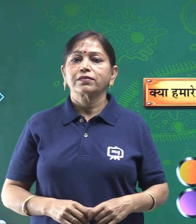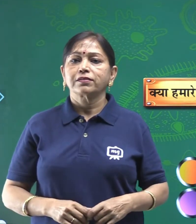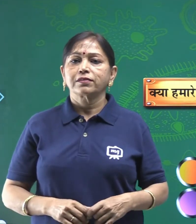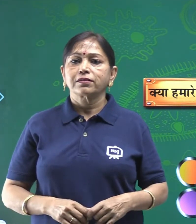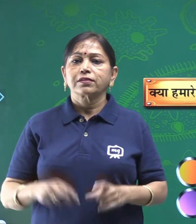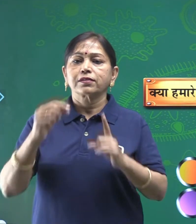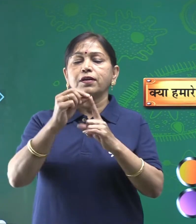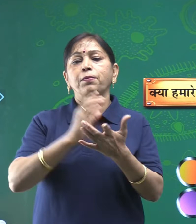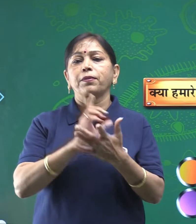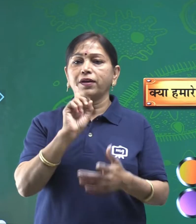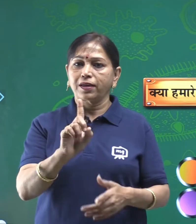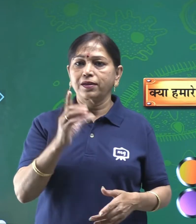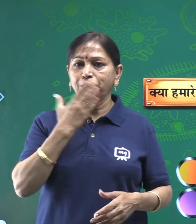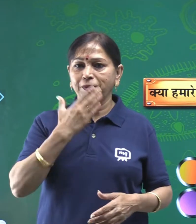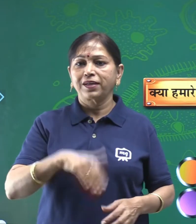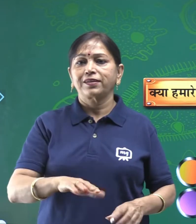भाग 1 पढ़ेंगे।